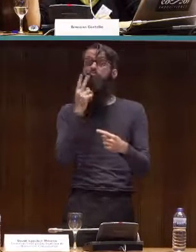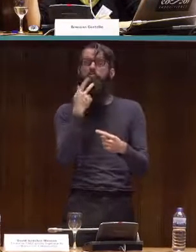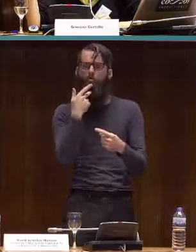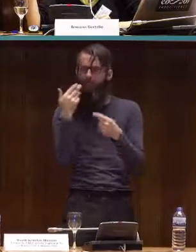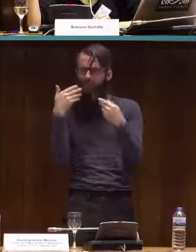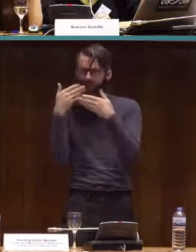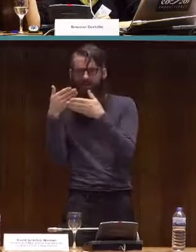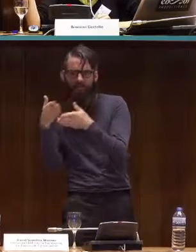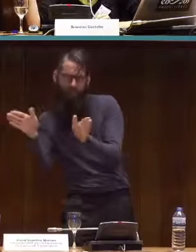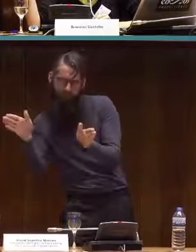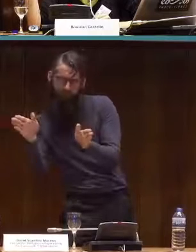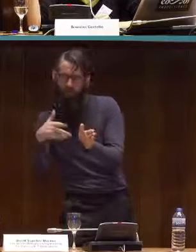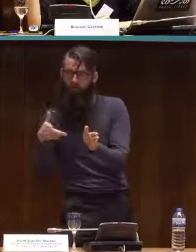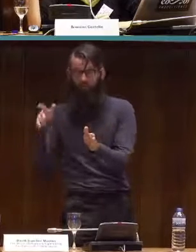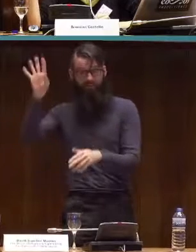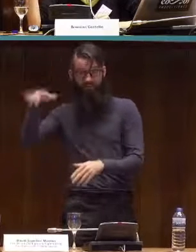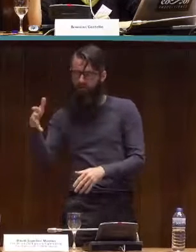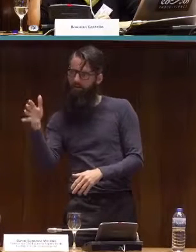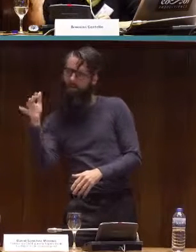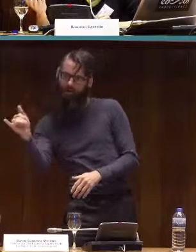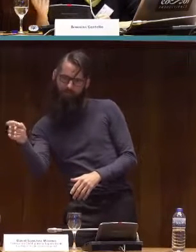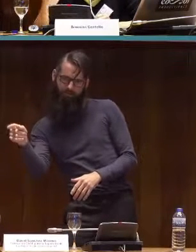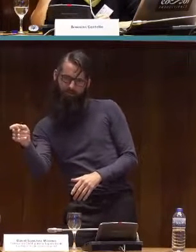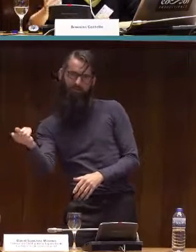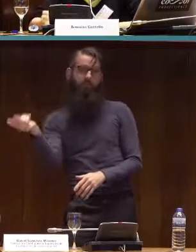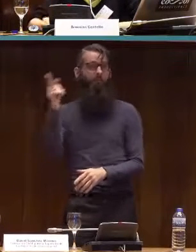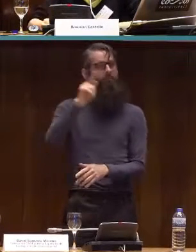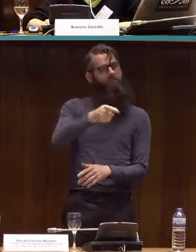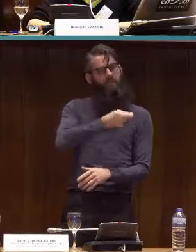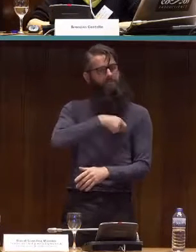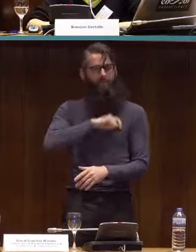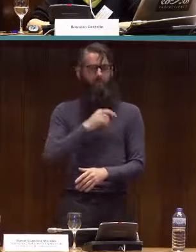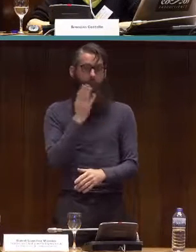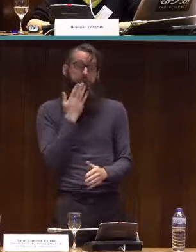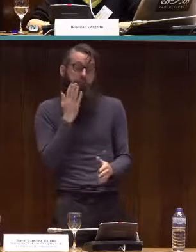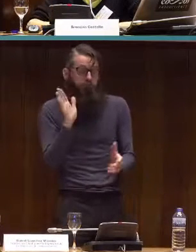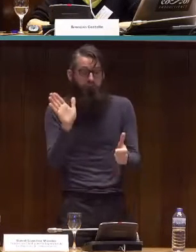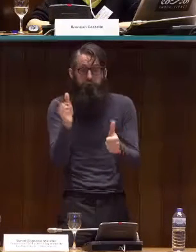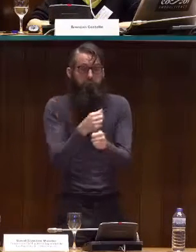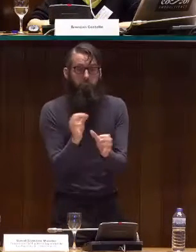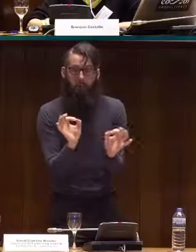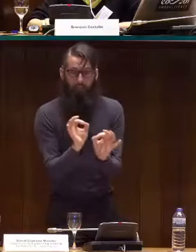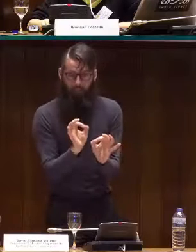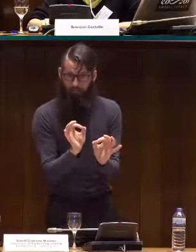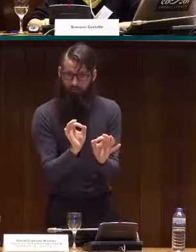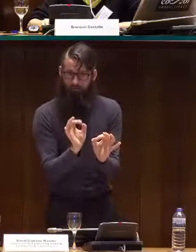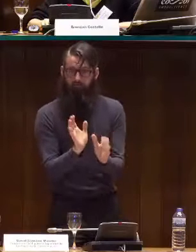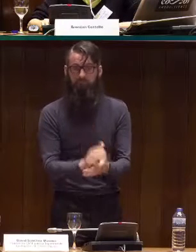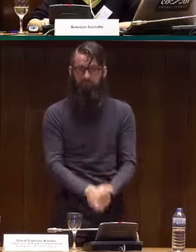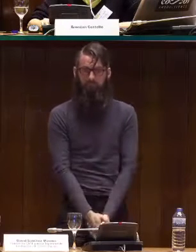pronombre indefinido alguien es muy productivo y que en lengua de signos española no lo hemos encontrado.